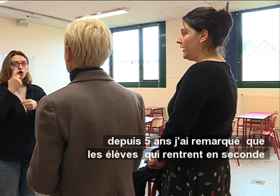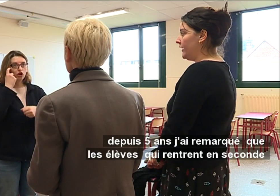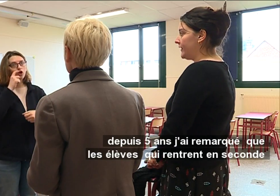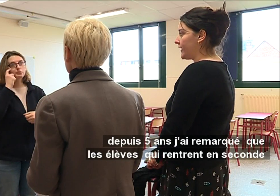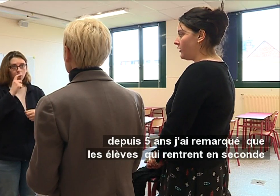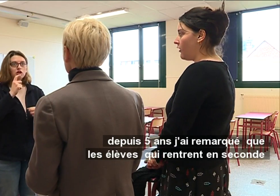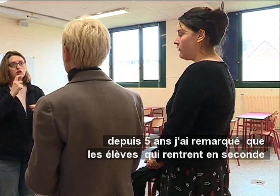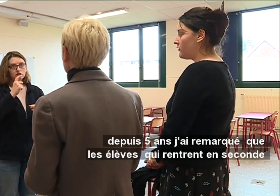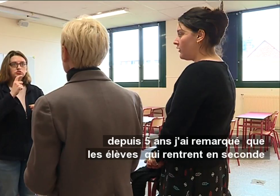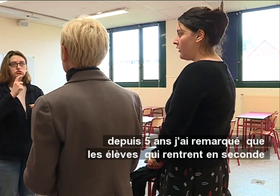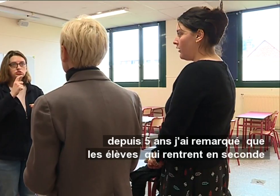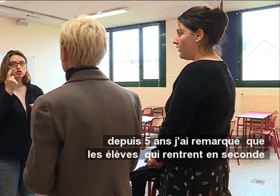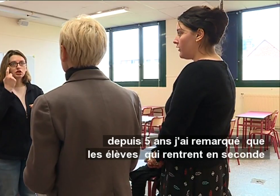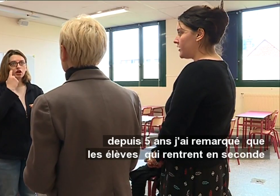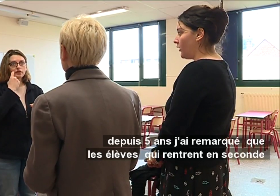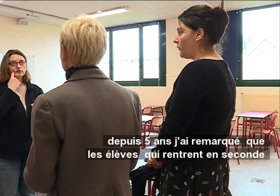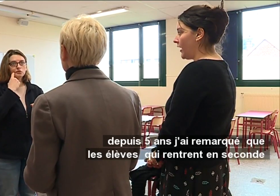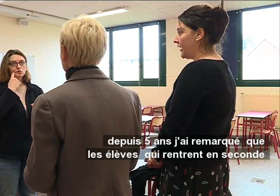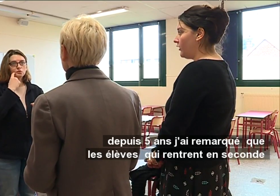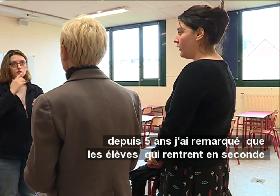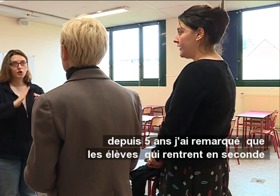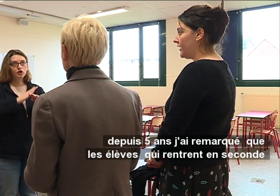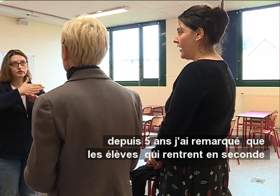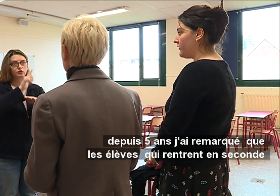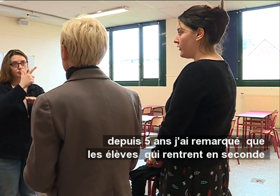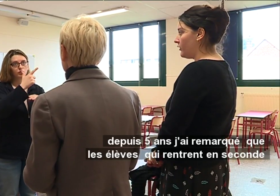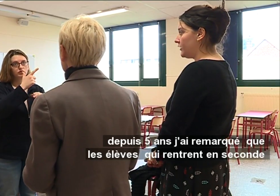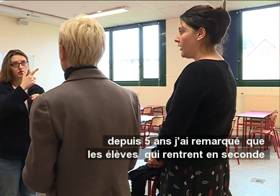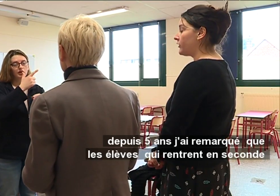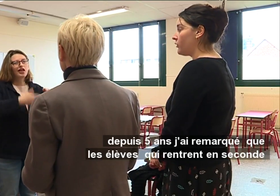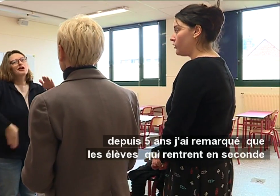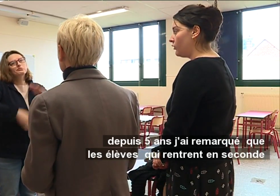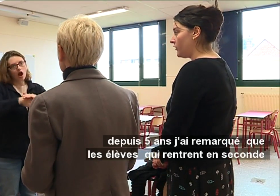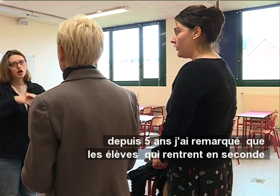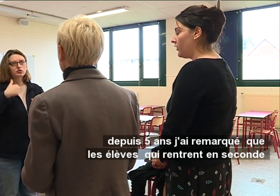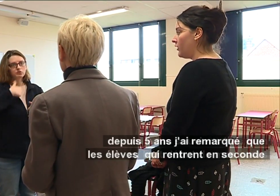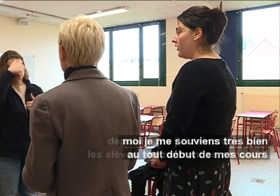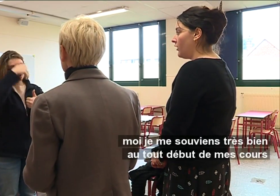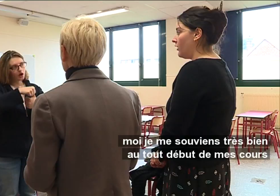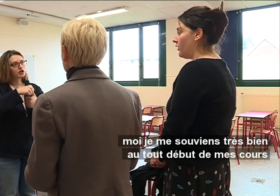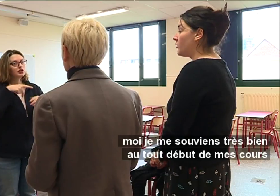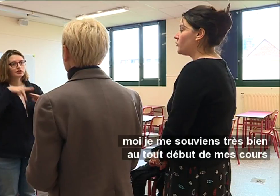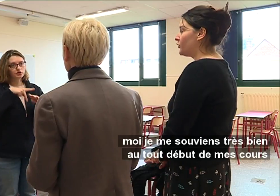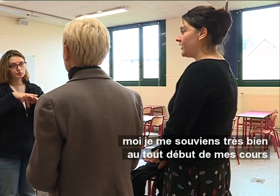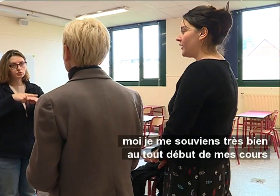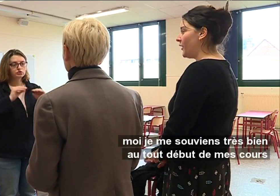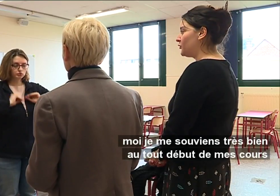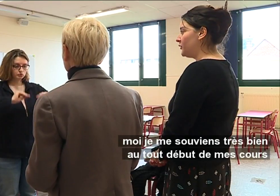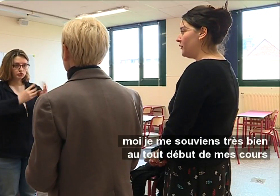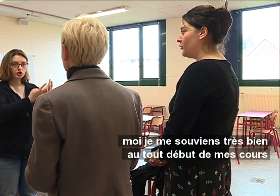Depuis 5 ans, j'ai remarqué que les élèves qui rentrent en seconde, moi je me souviens très bien au tout début de